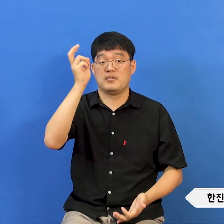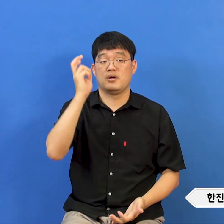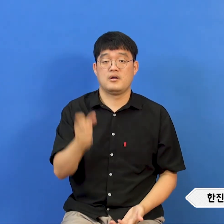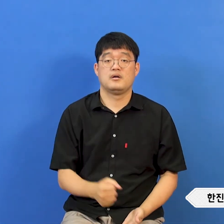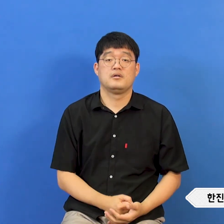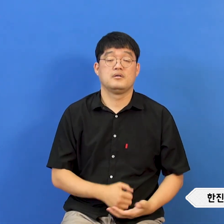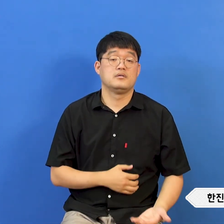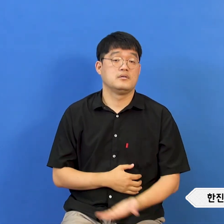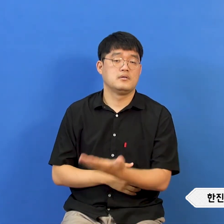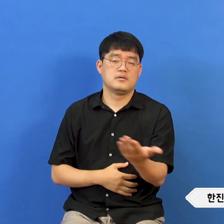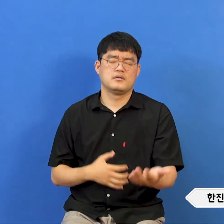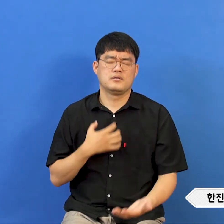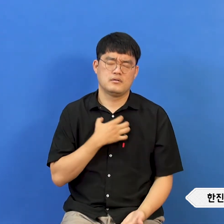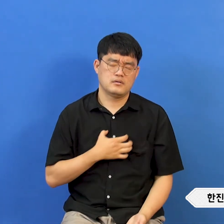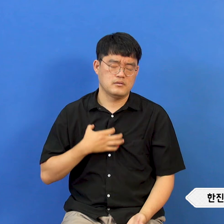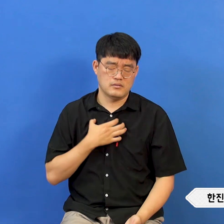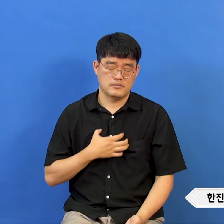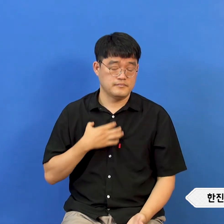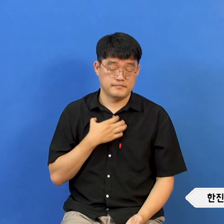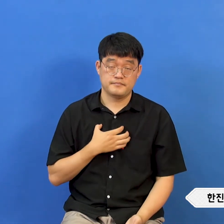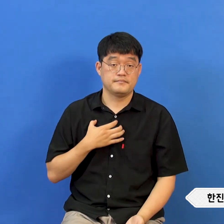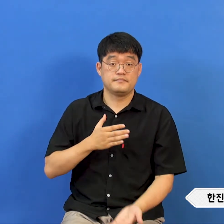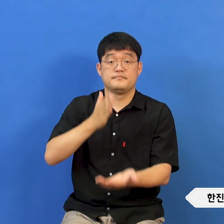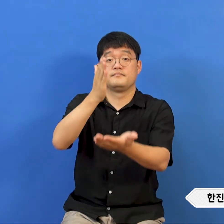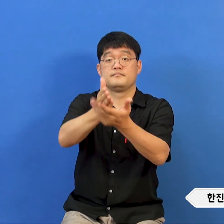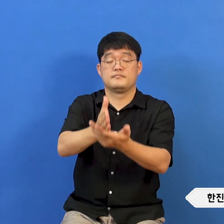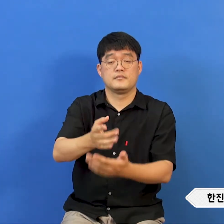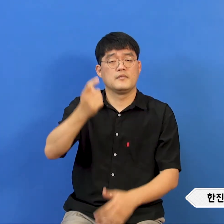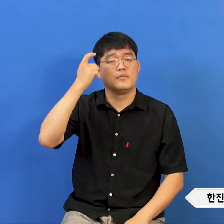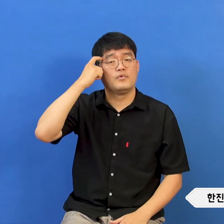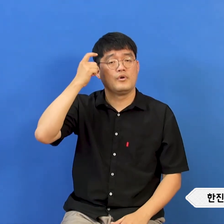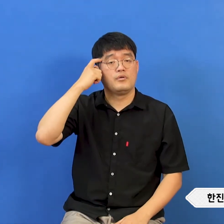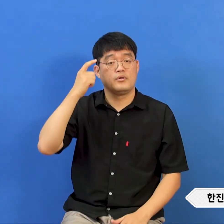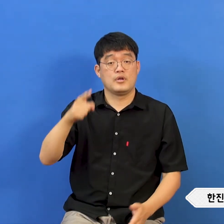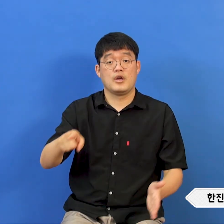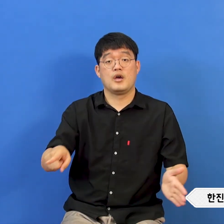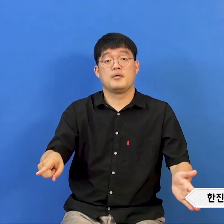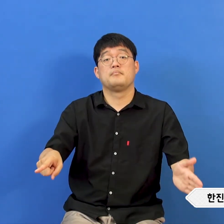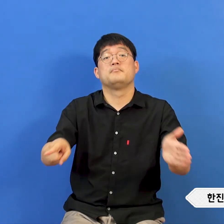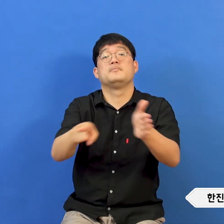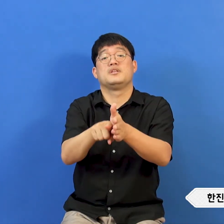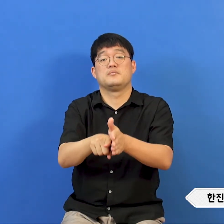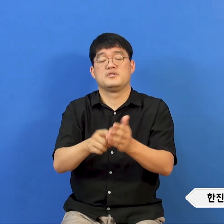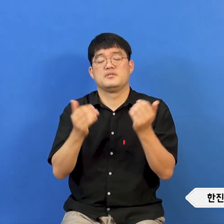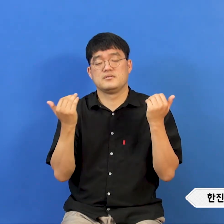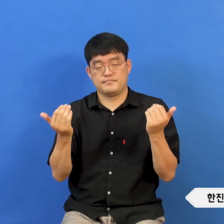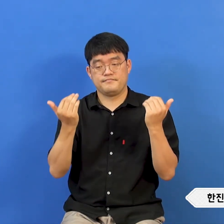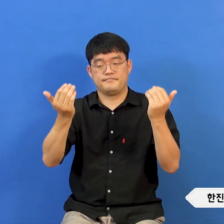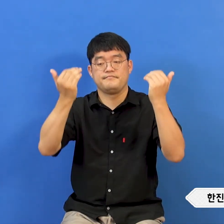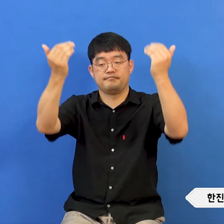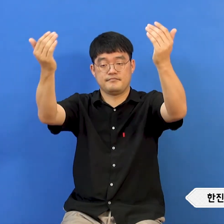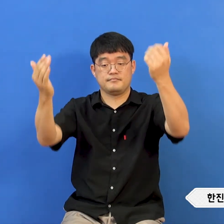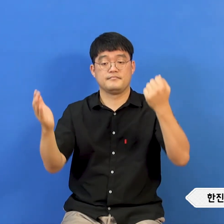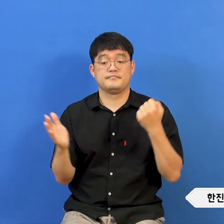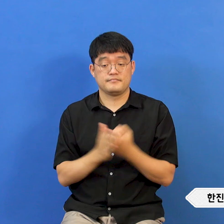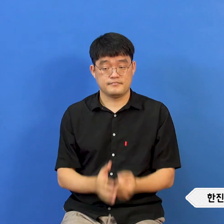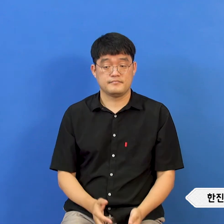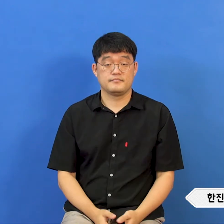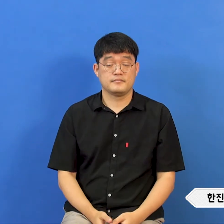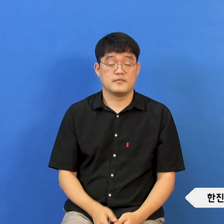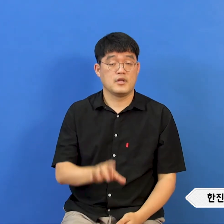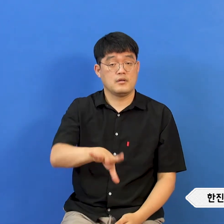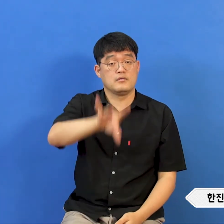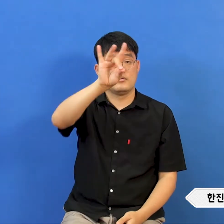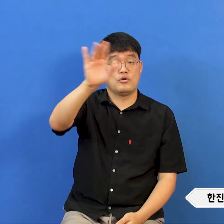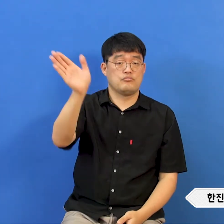그렇게 걱정하실 것은 없습니다. 왜냐하면 믿음은 자라는 것이기 때문에 그렇습니다. 처음부터